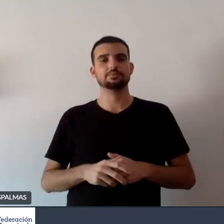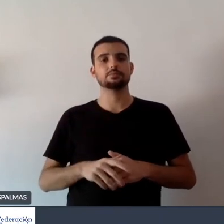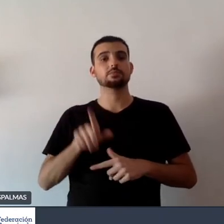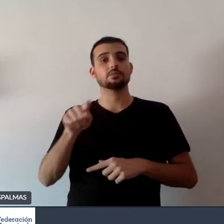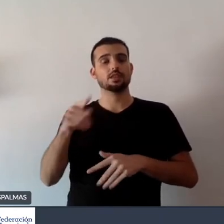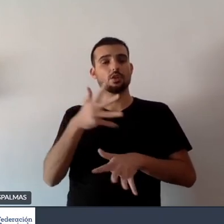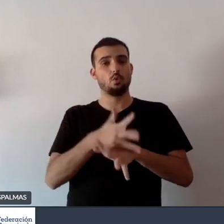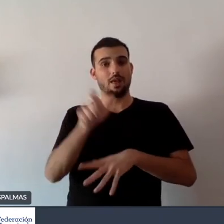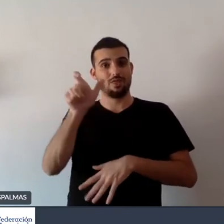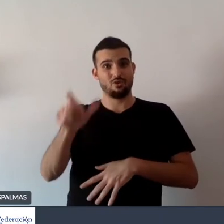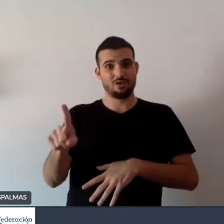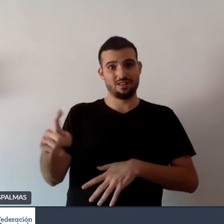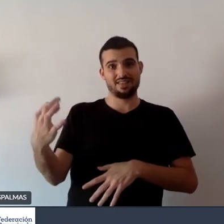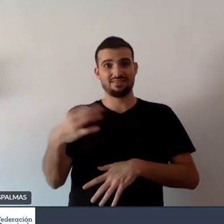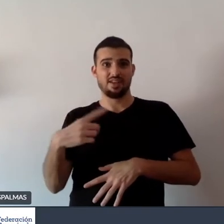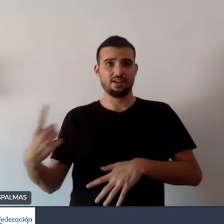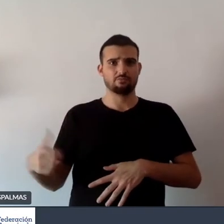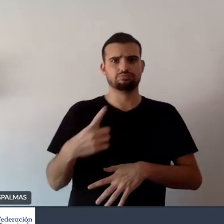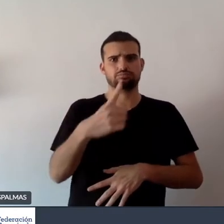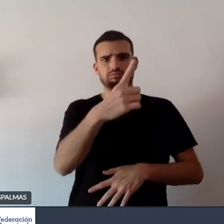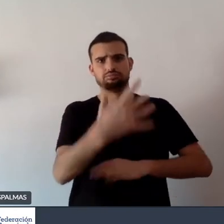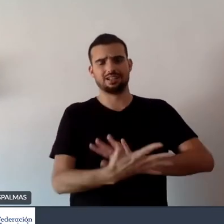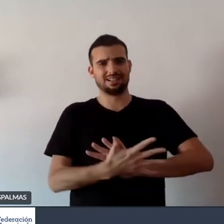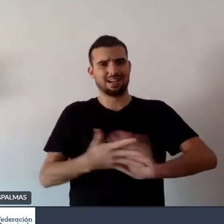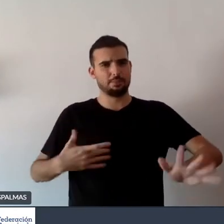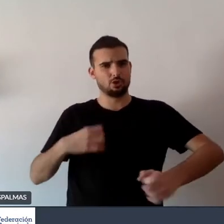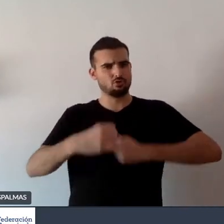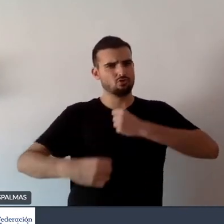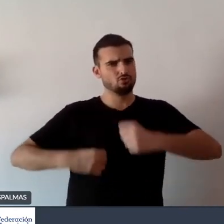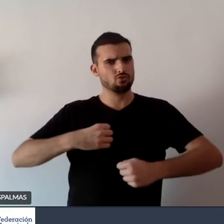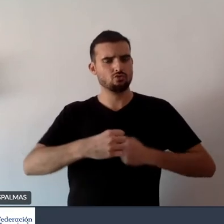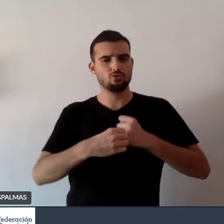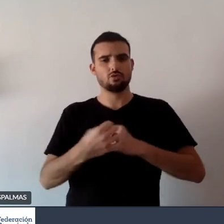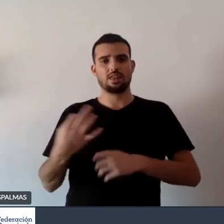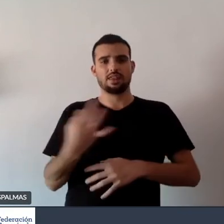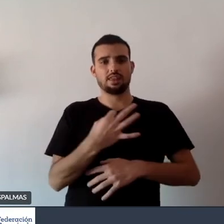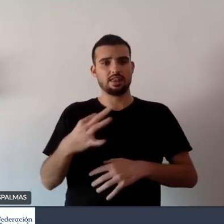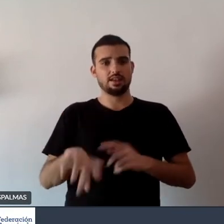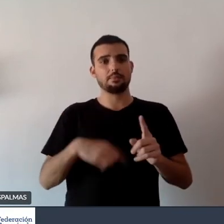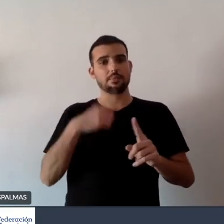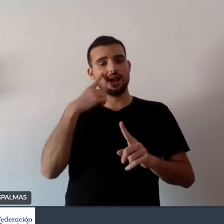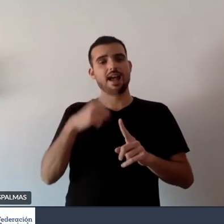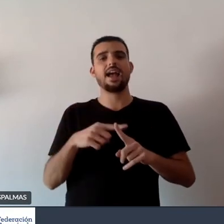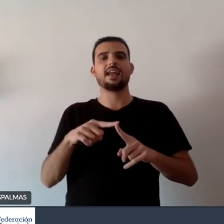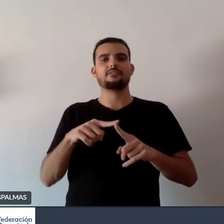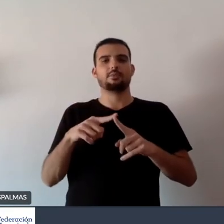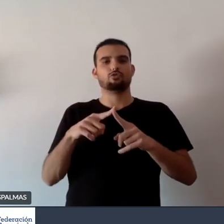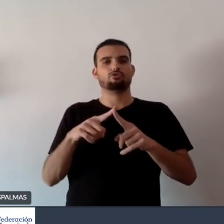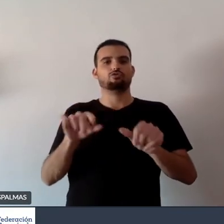tendría que haber subido más rápido. Y aquí tenemos split action de nuevo.